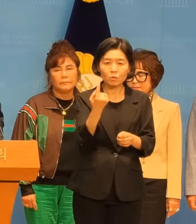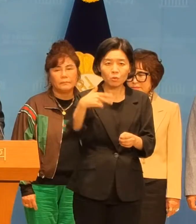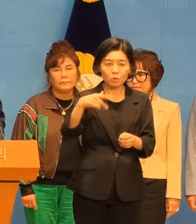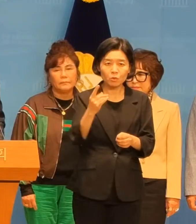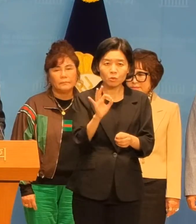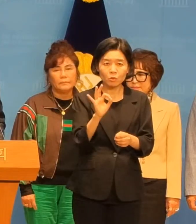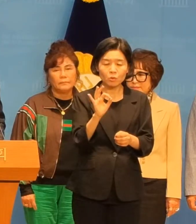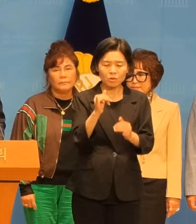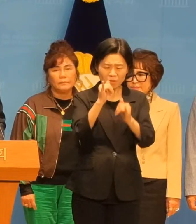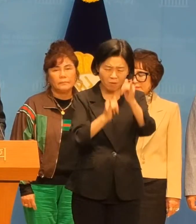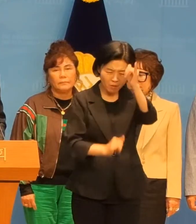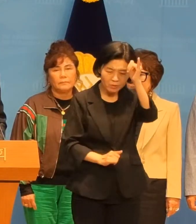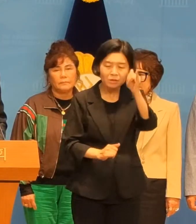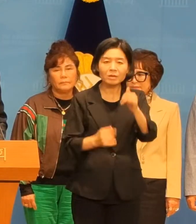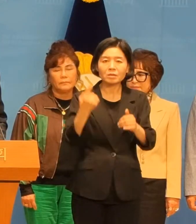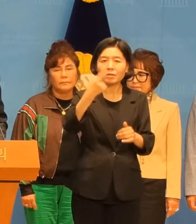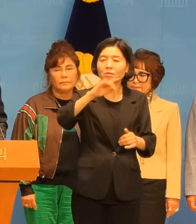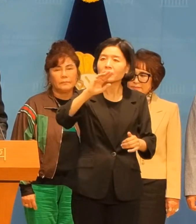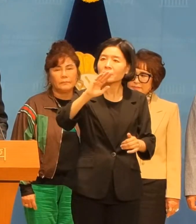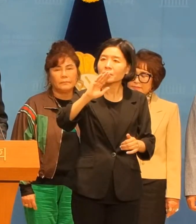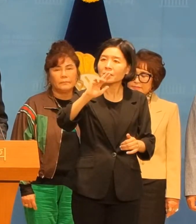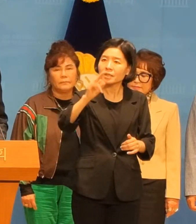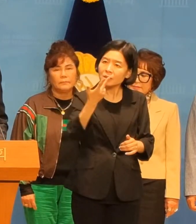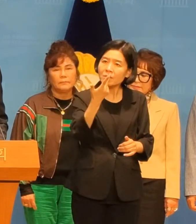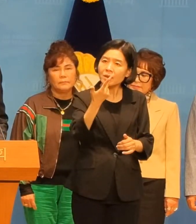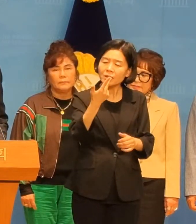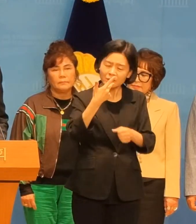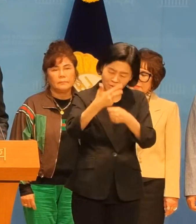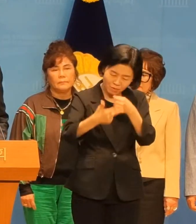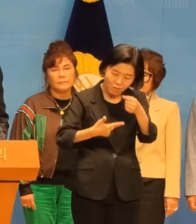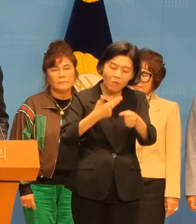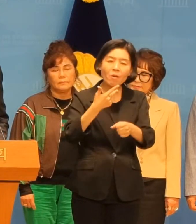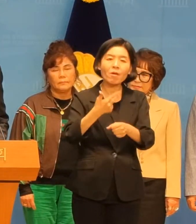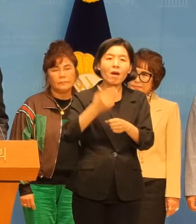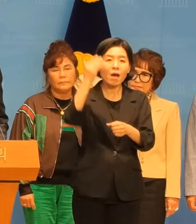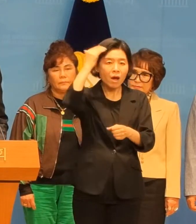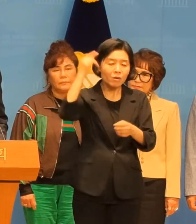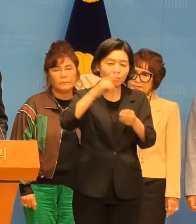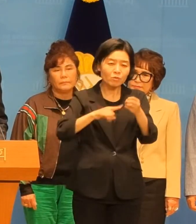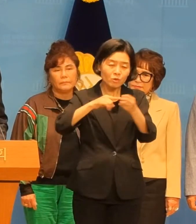1700년 한국불교의 전통을 개성하며